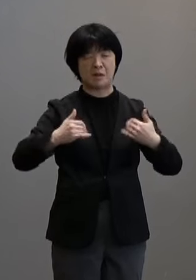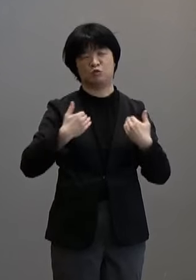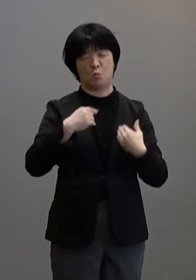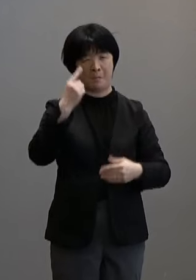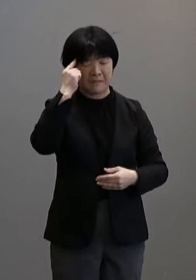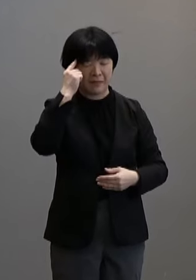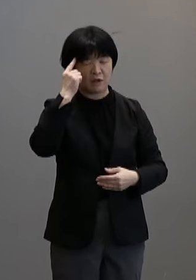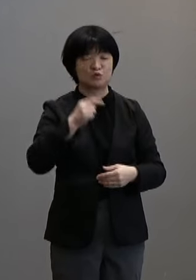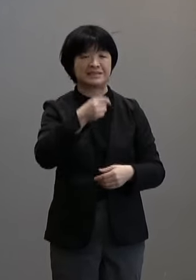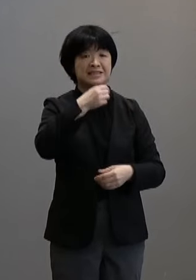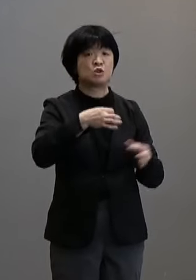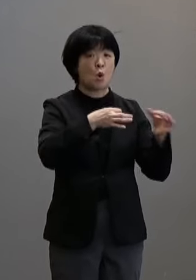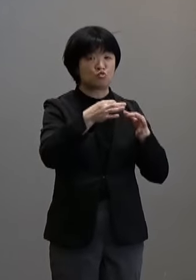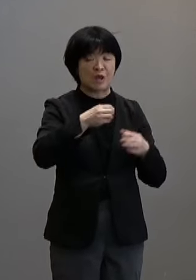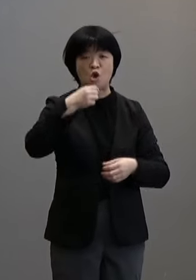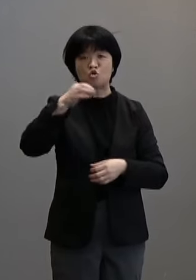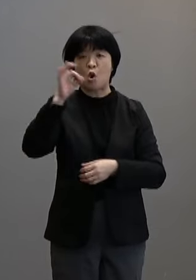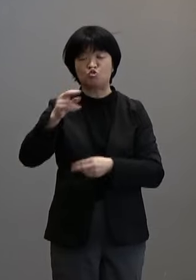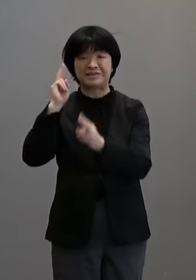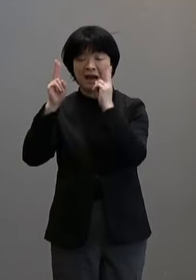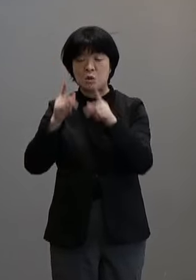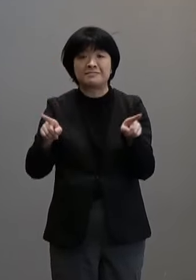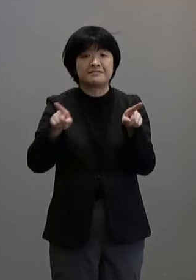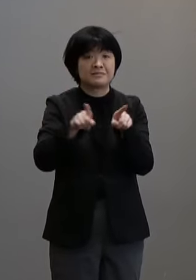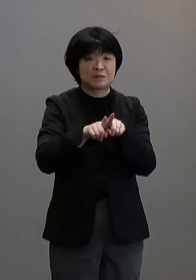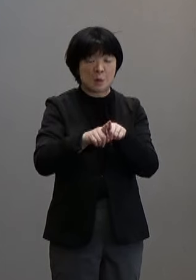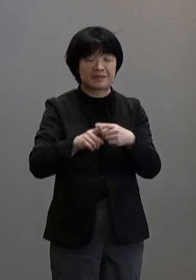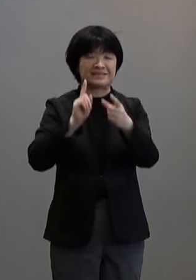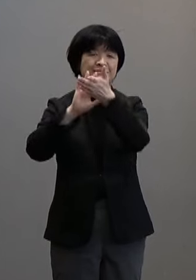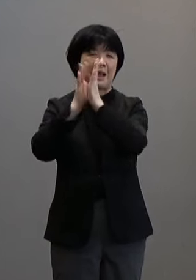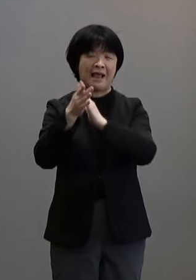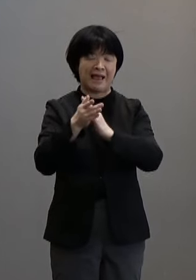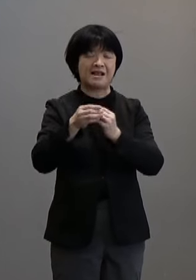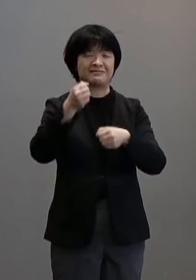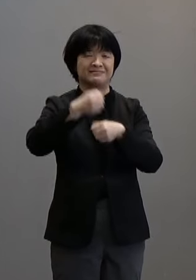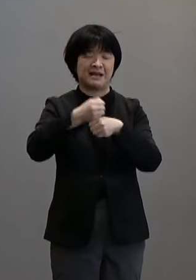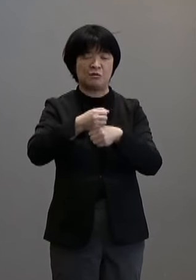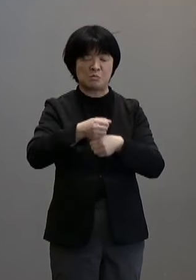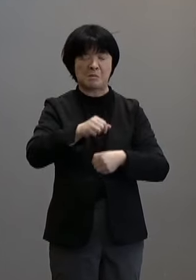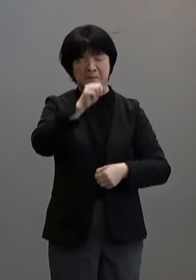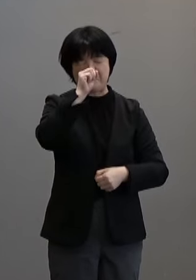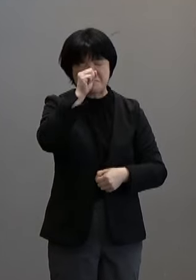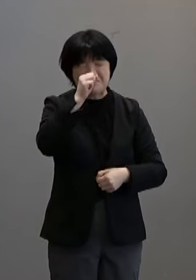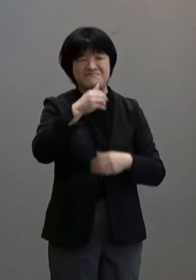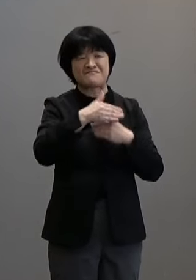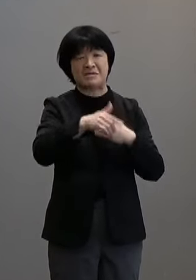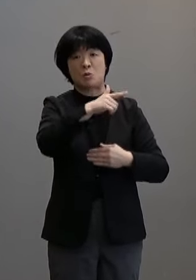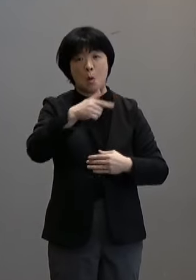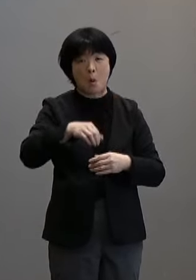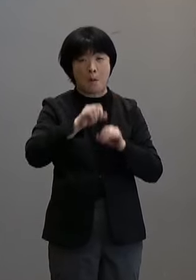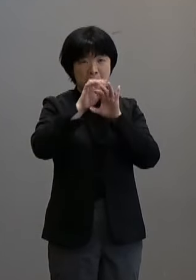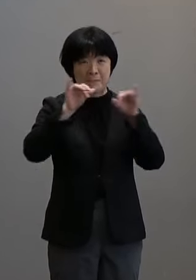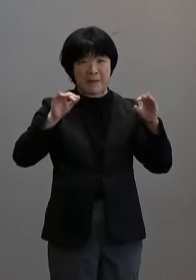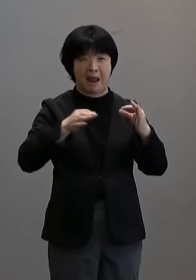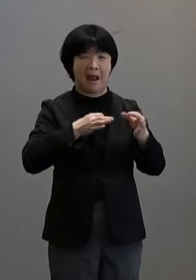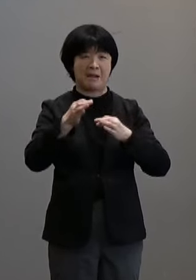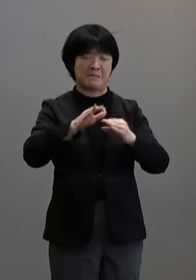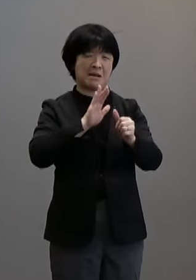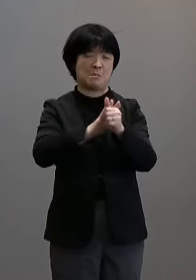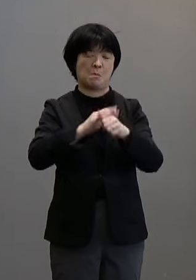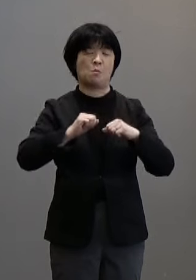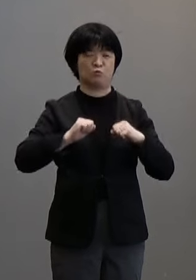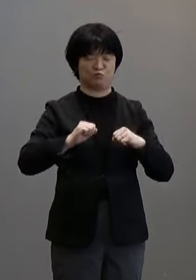店や食品企業などと連携をして県産品の魅力の発信や販売促進活動を行っているところです。今回は